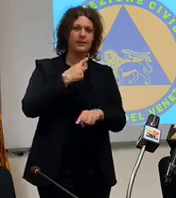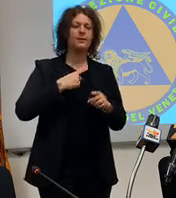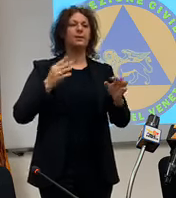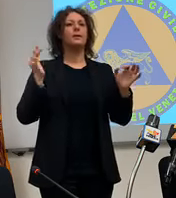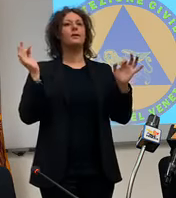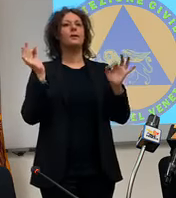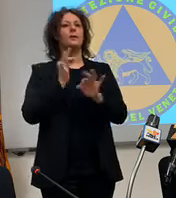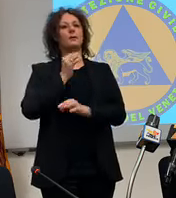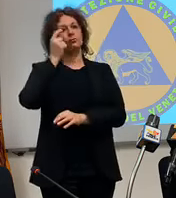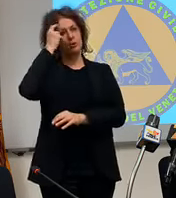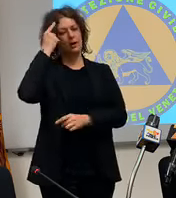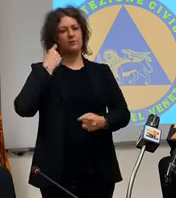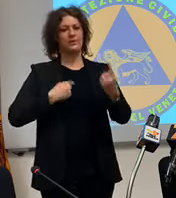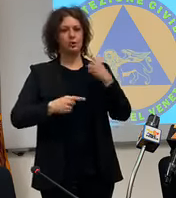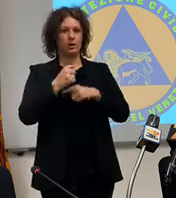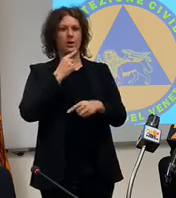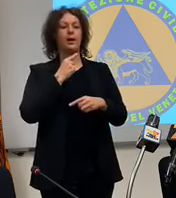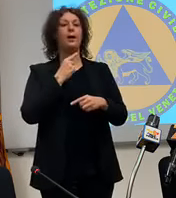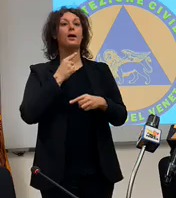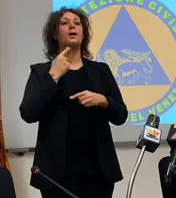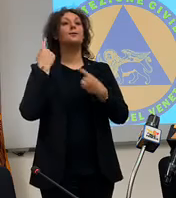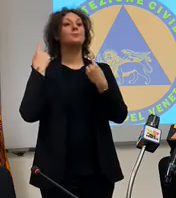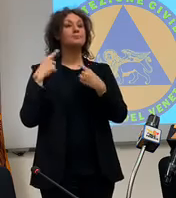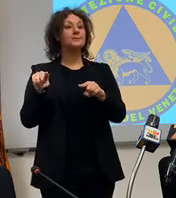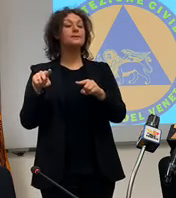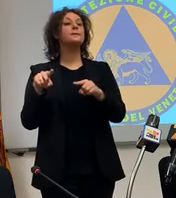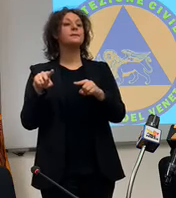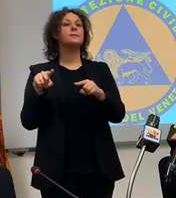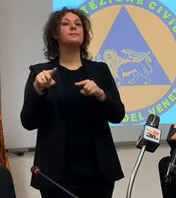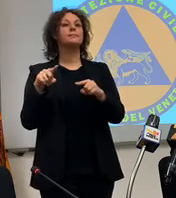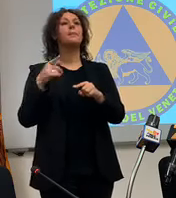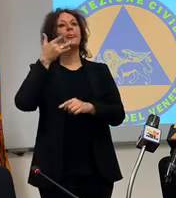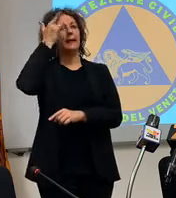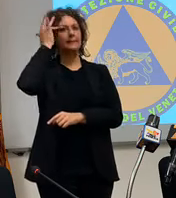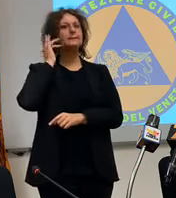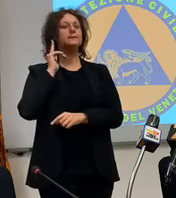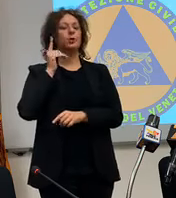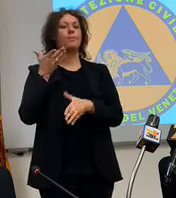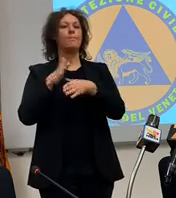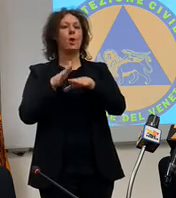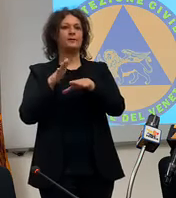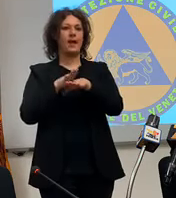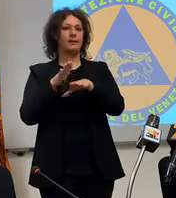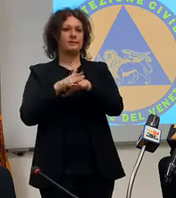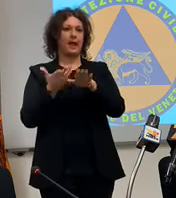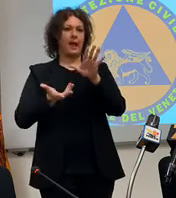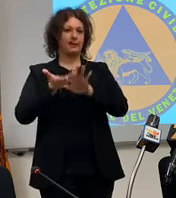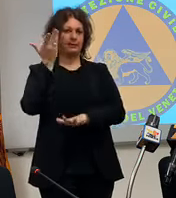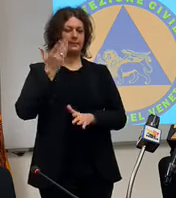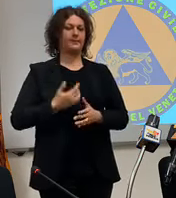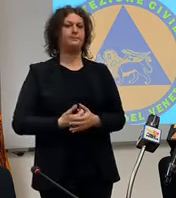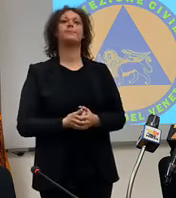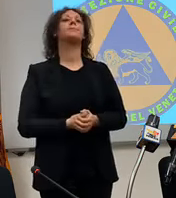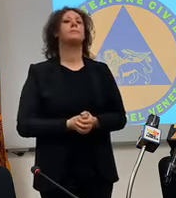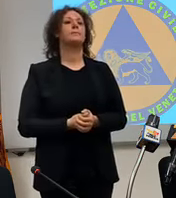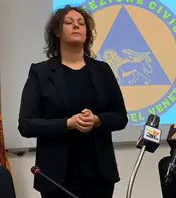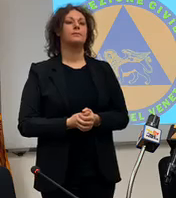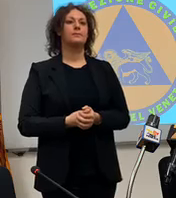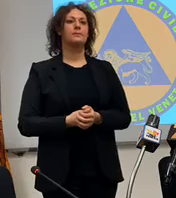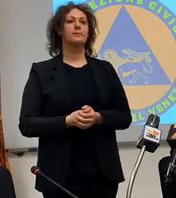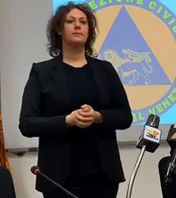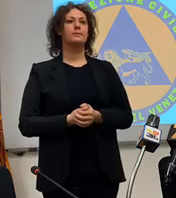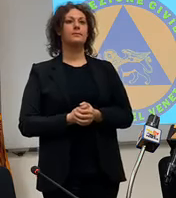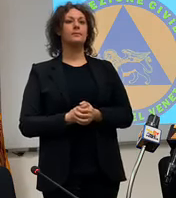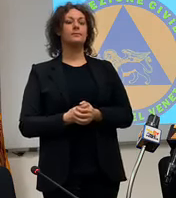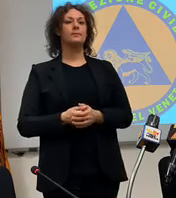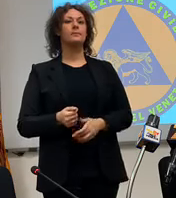Cerebro vascolari queste sono quelle che portano ad una maggiore mortalità questa sovr moralità coincide con le